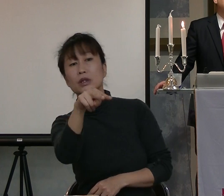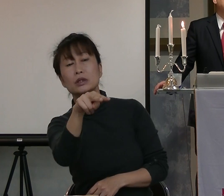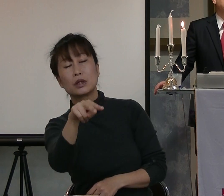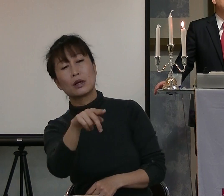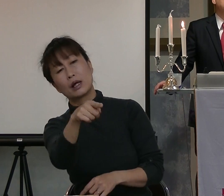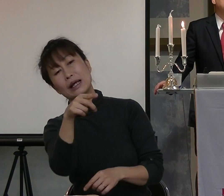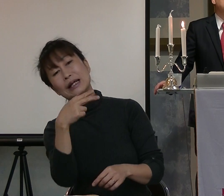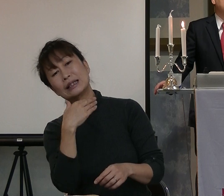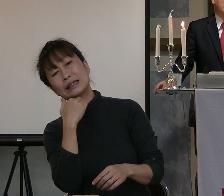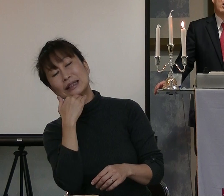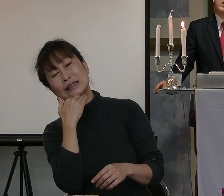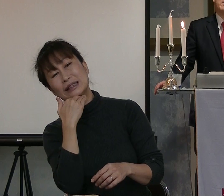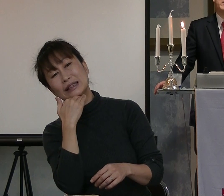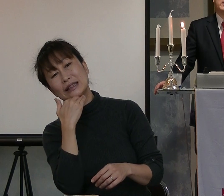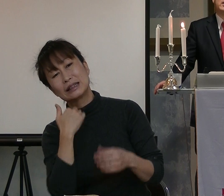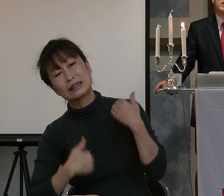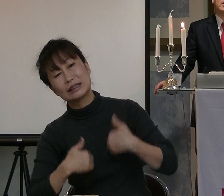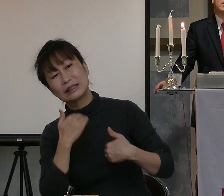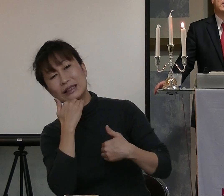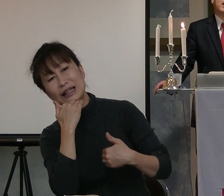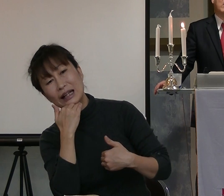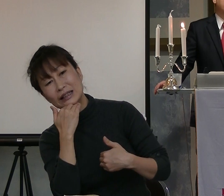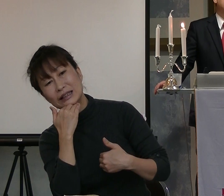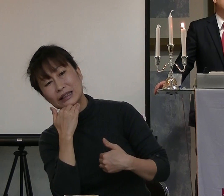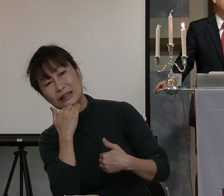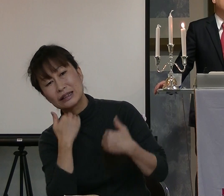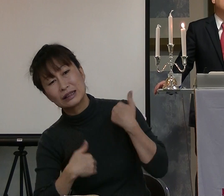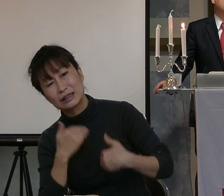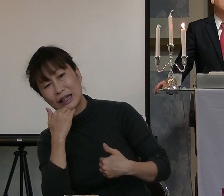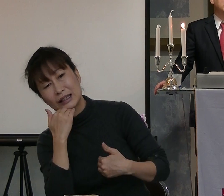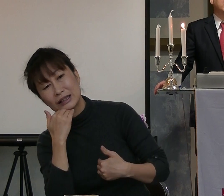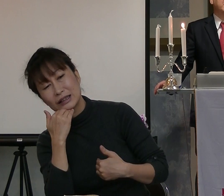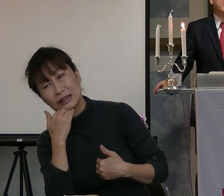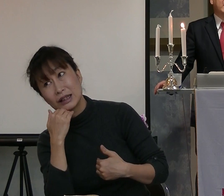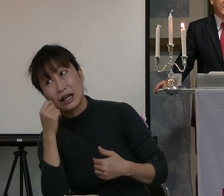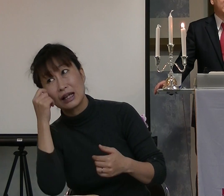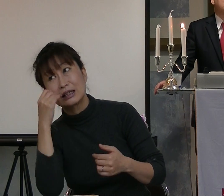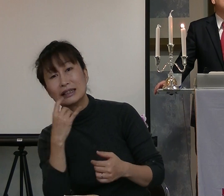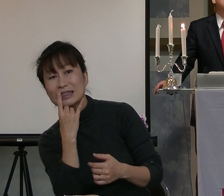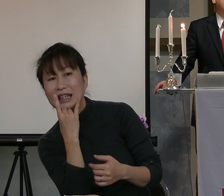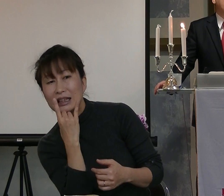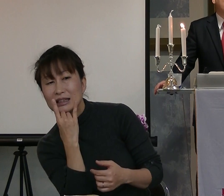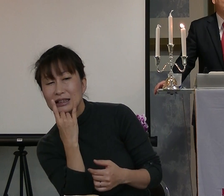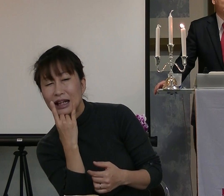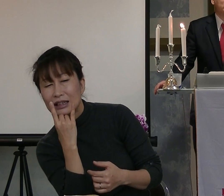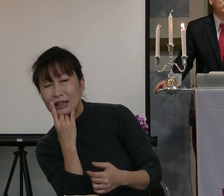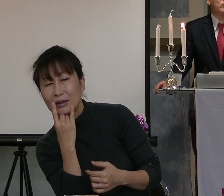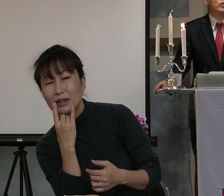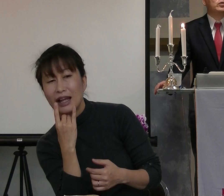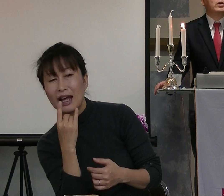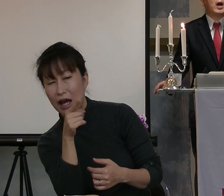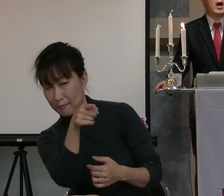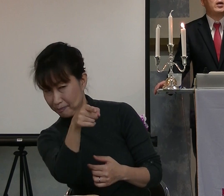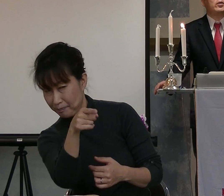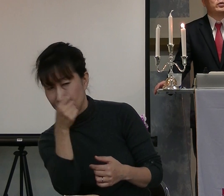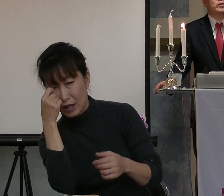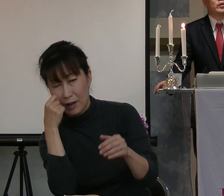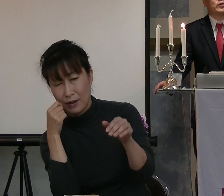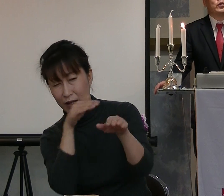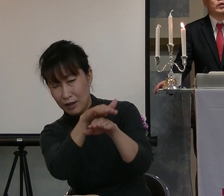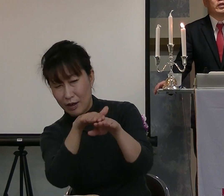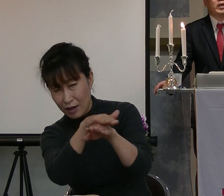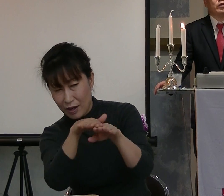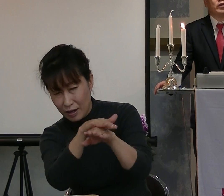つ憐れんで必ず変えられるという愛